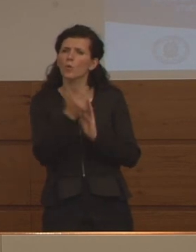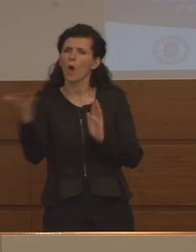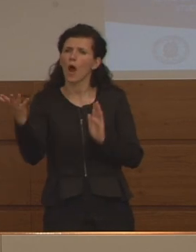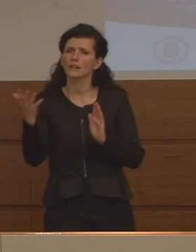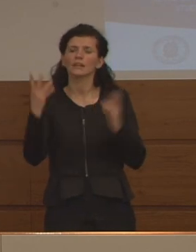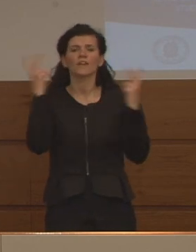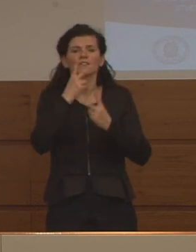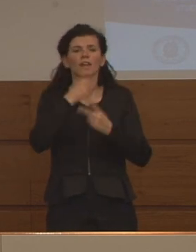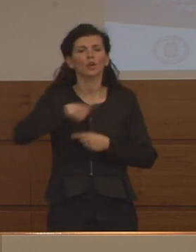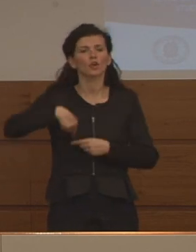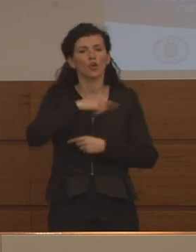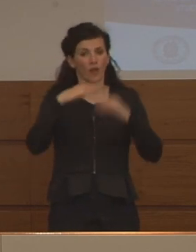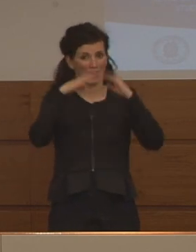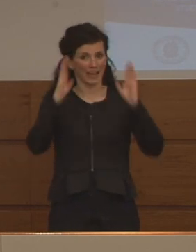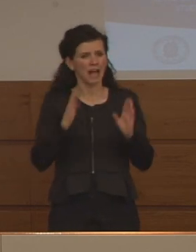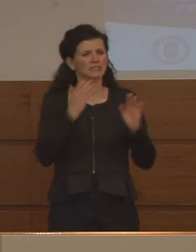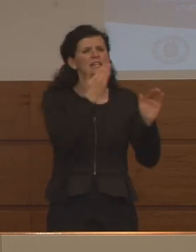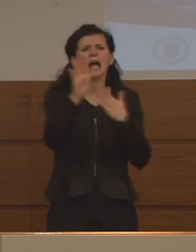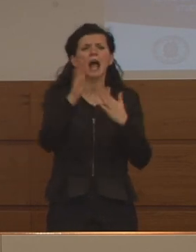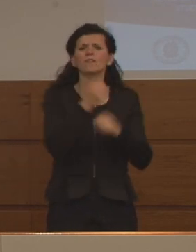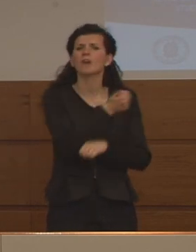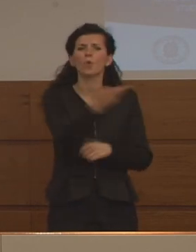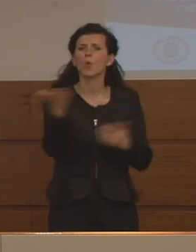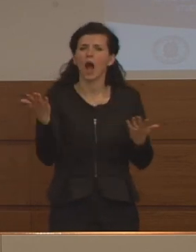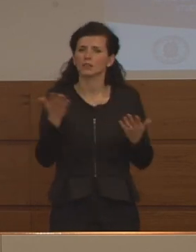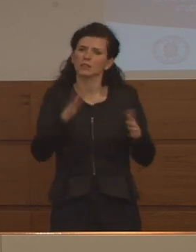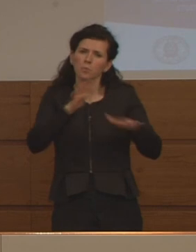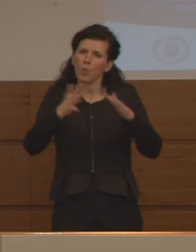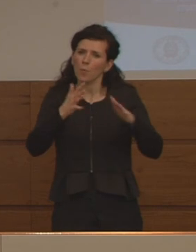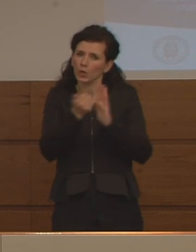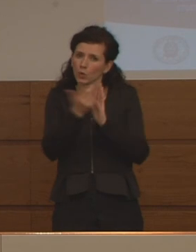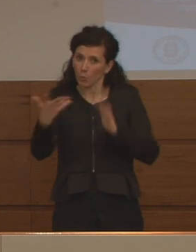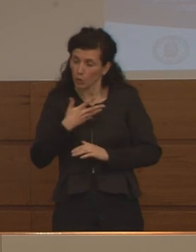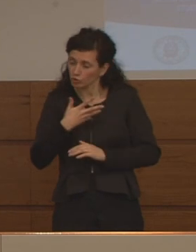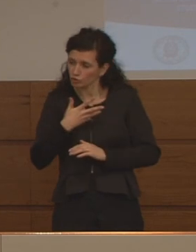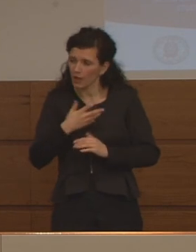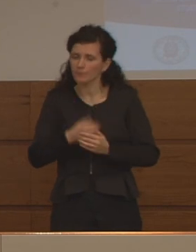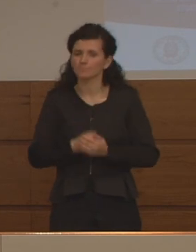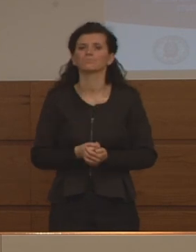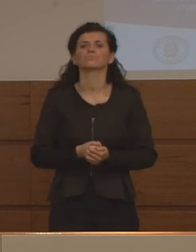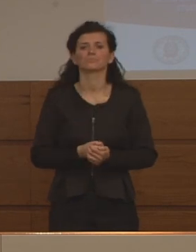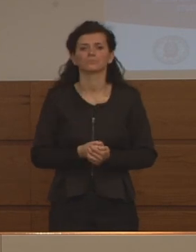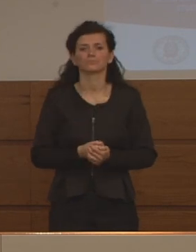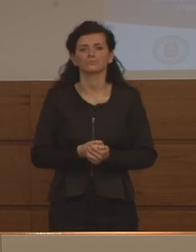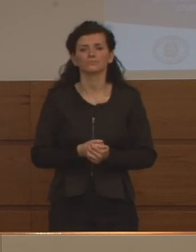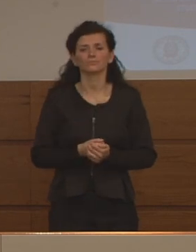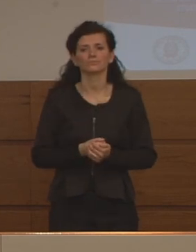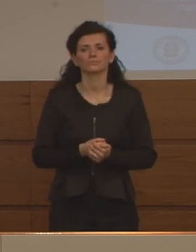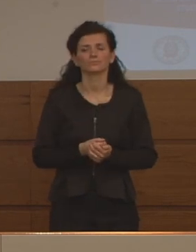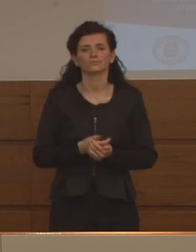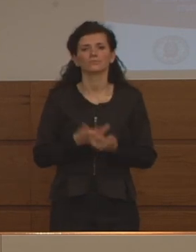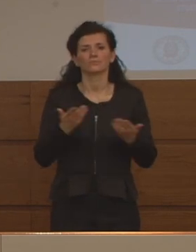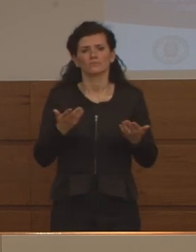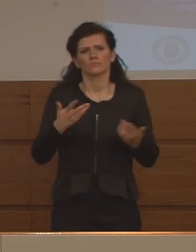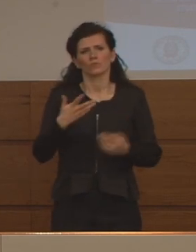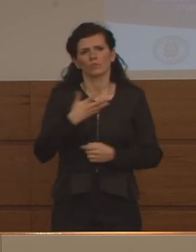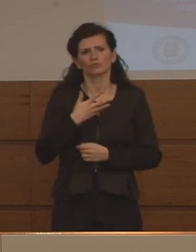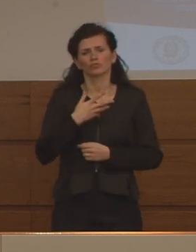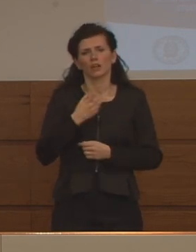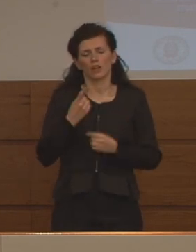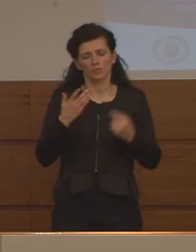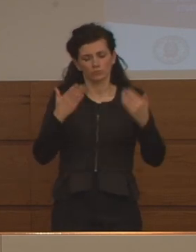italiani stando a casa uno studio autorevole parte subito dalla coda uno studio